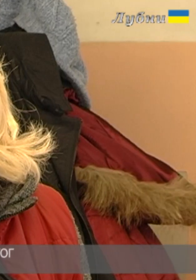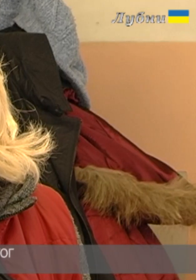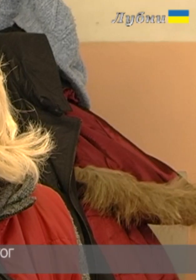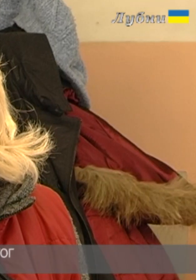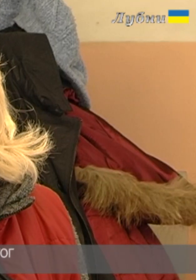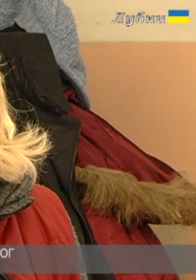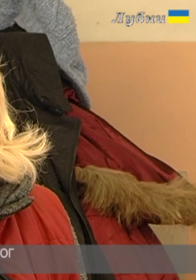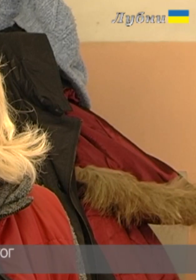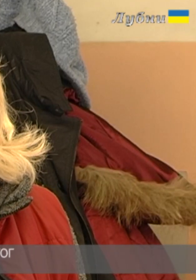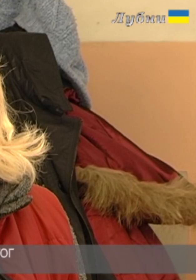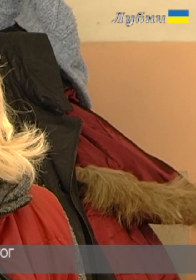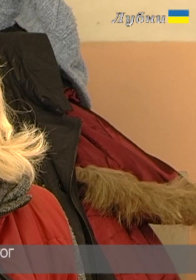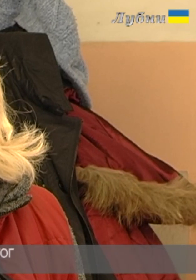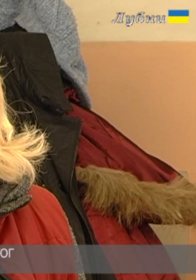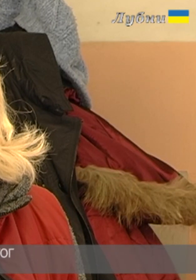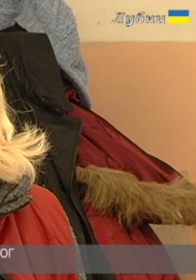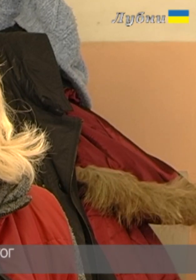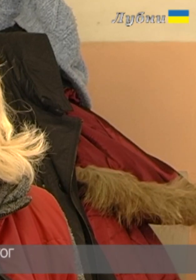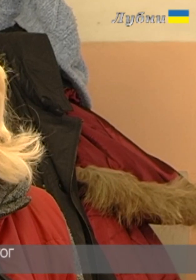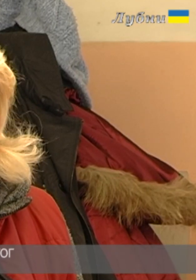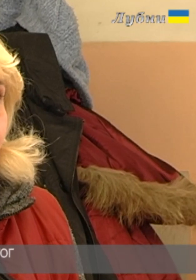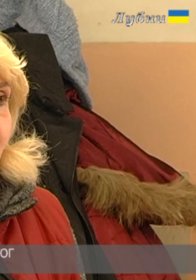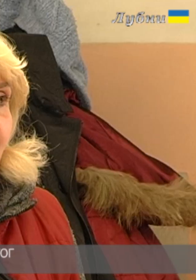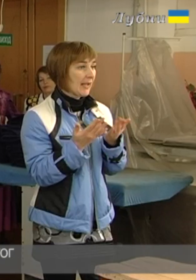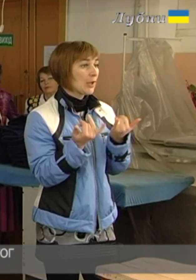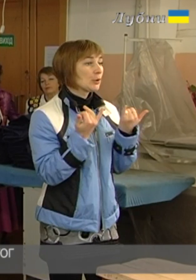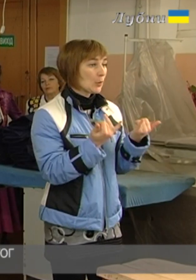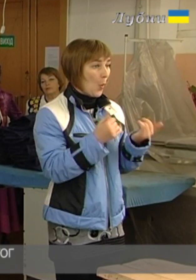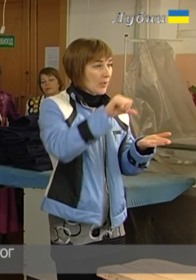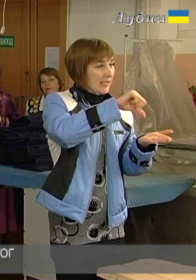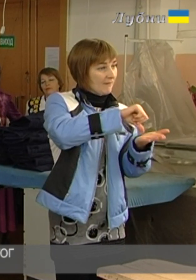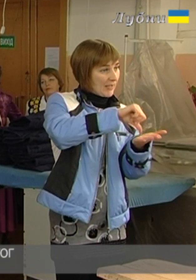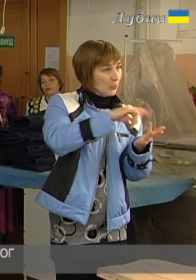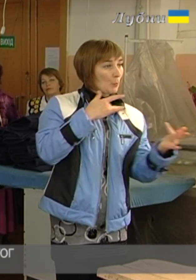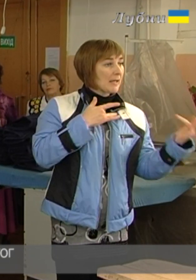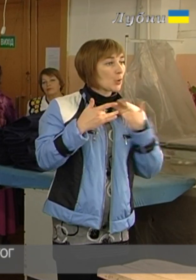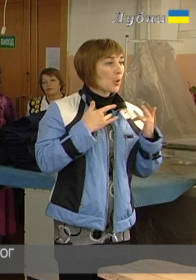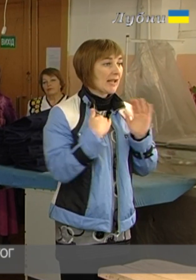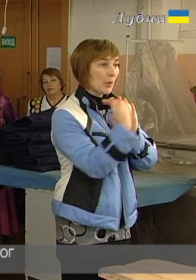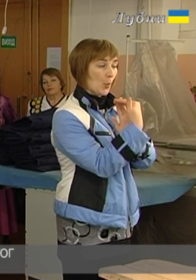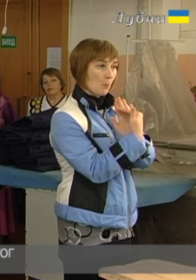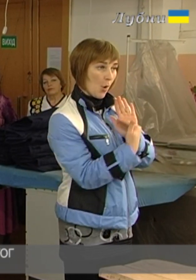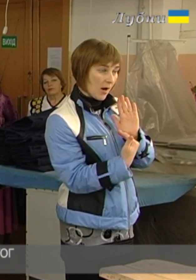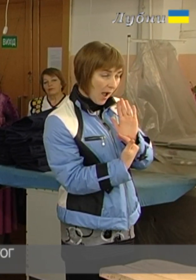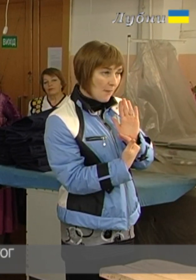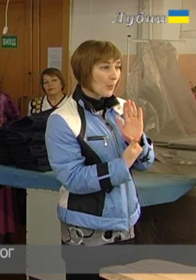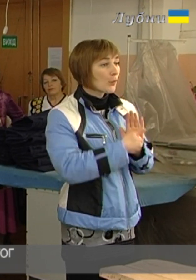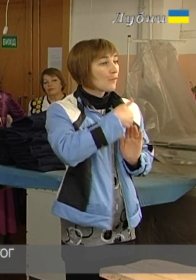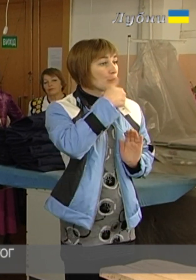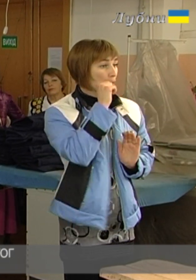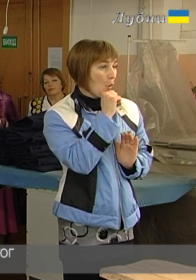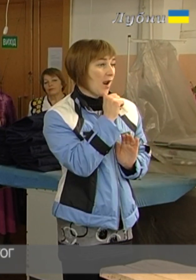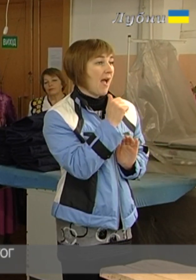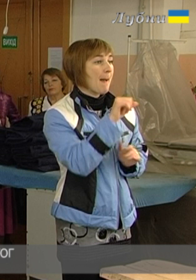і колективу територіального центру, який сьогодні виступить із концертною програмою. Учора представники